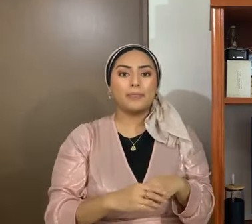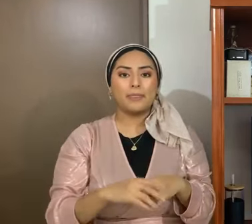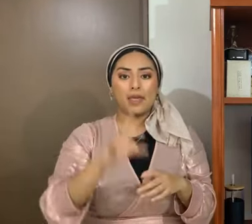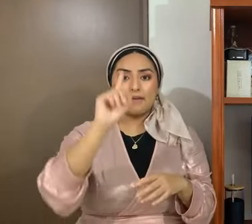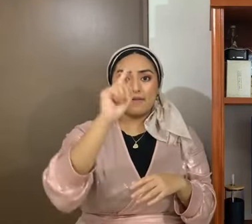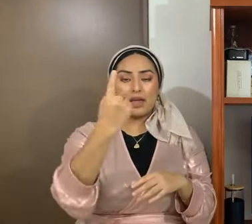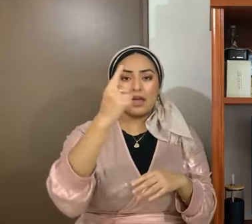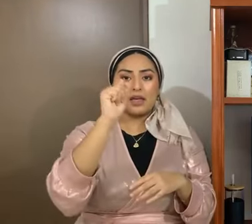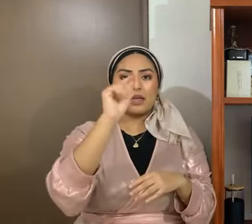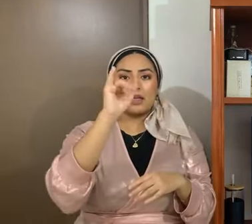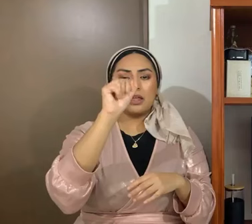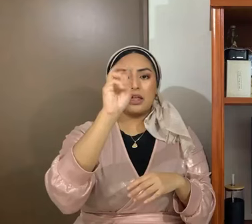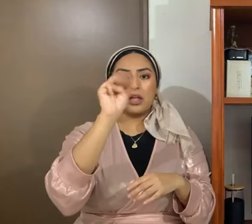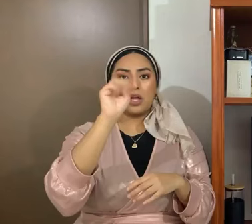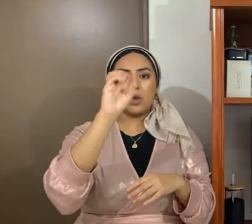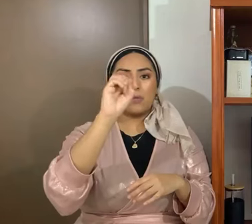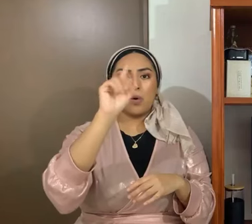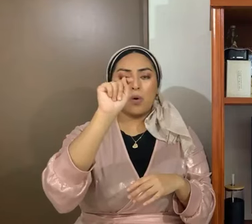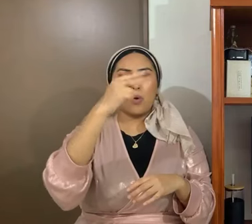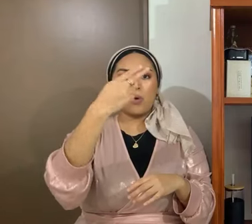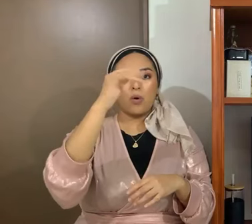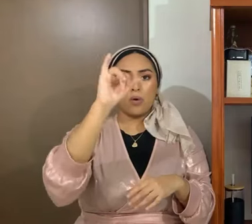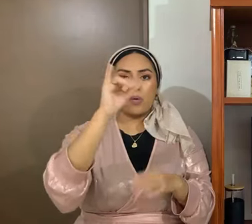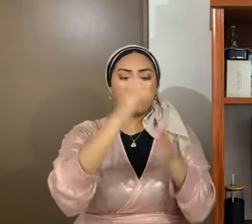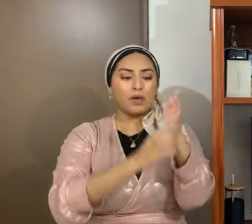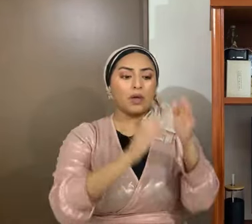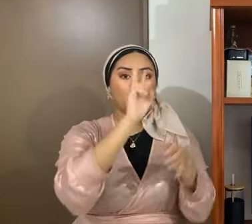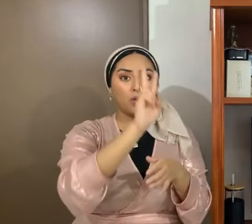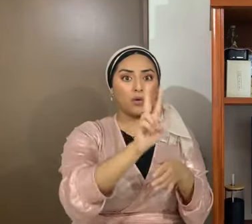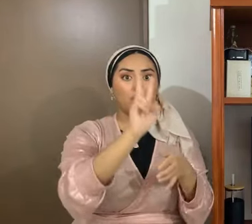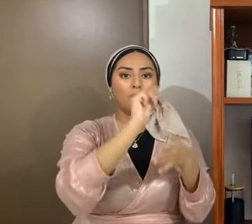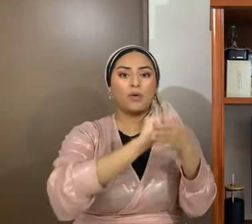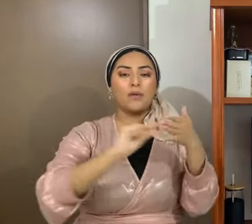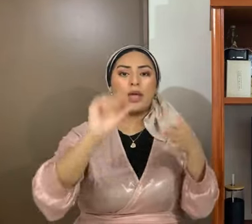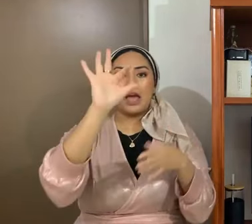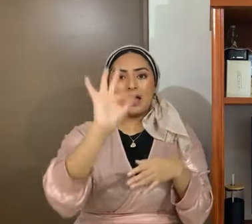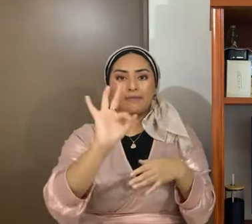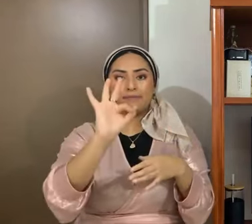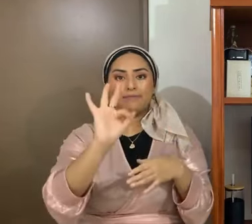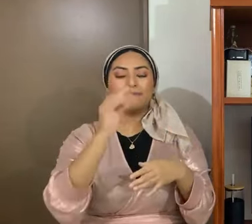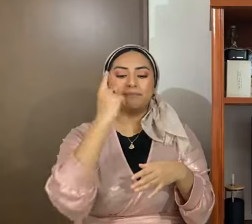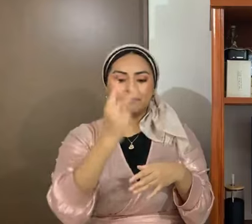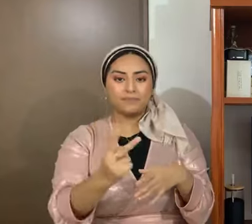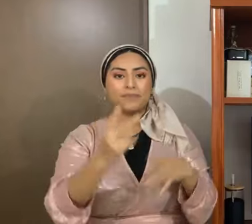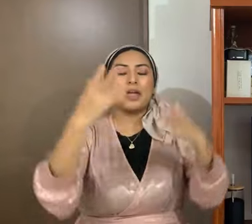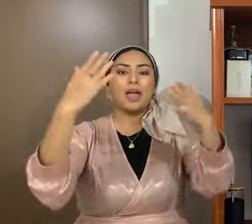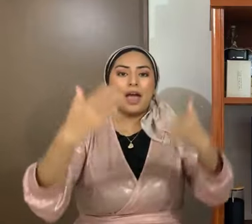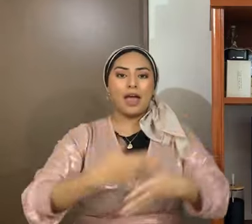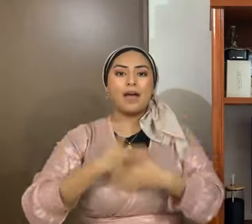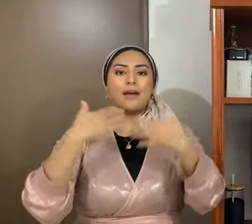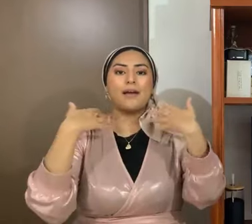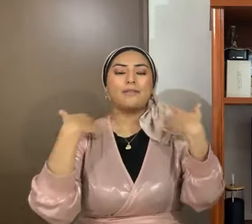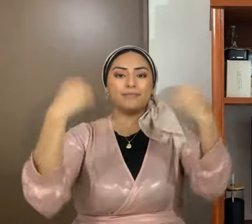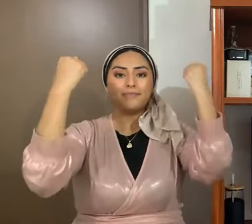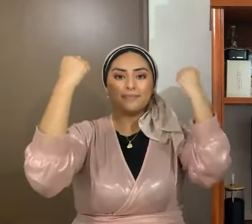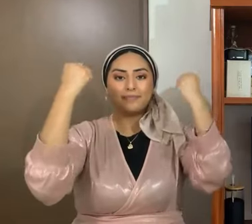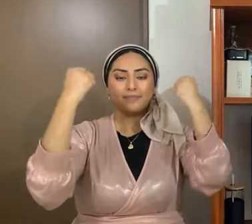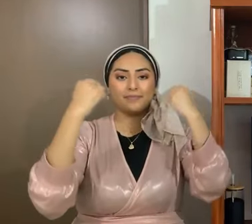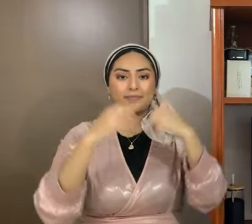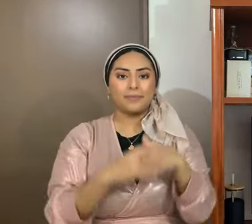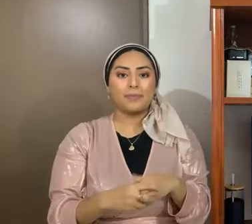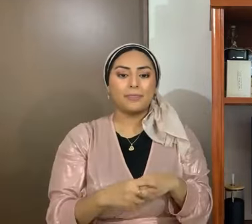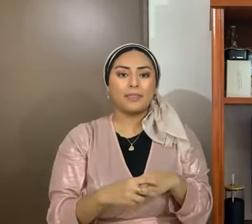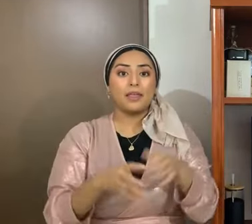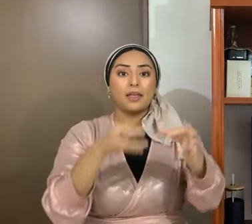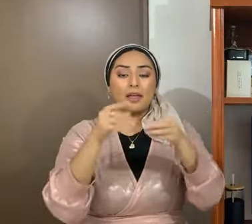Primera carta de Timoteo, capítulo 2, en el verso 9. Vamos para allá con gozo, con ánimo, amados Sahim.